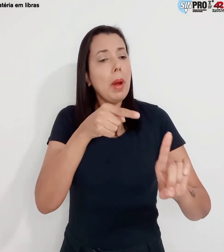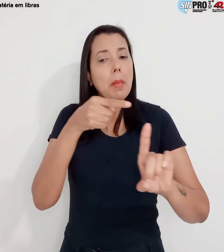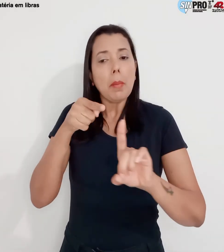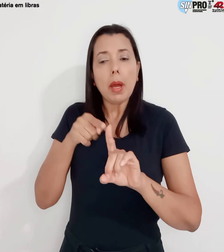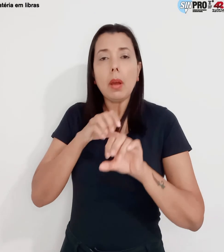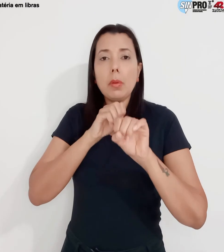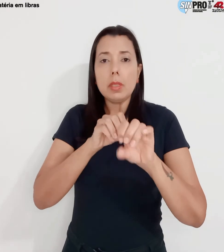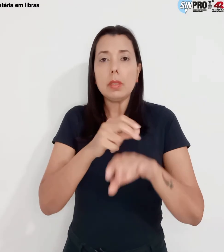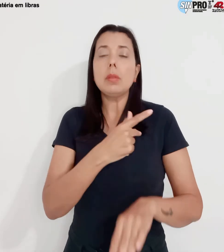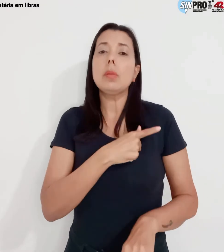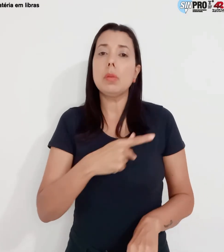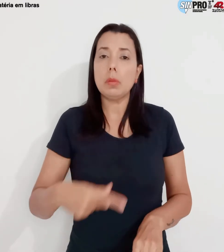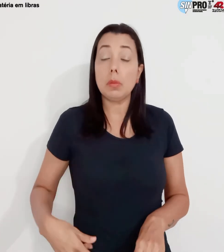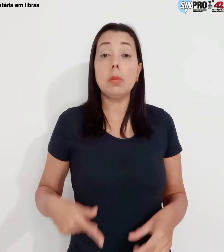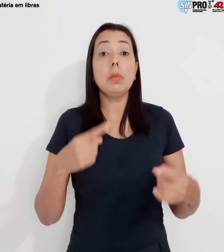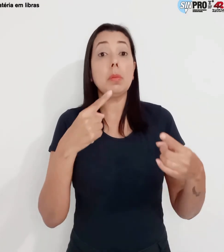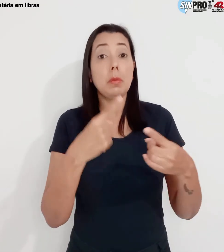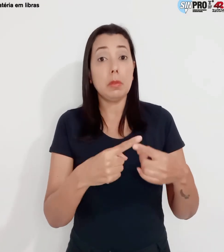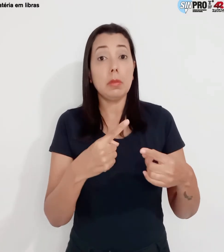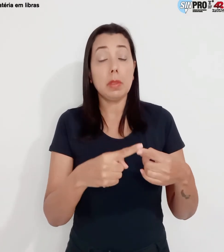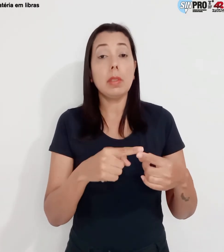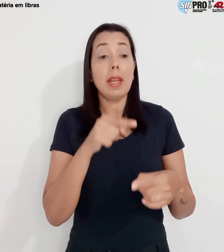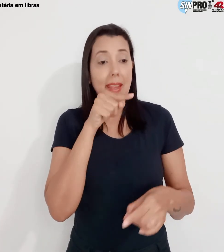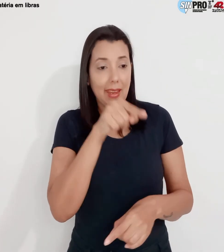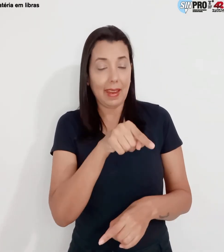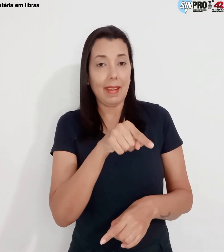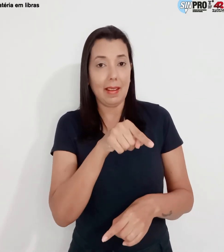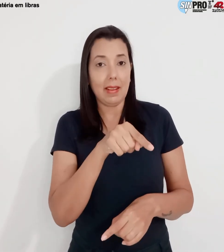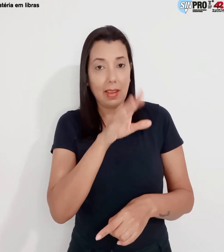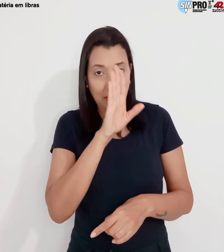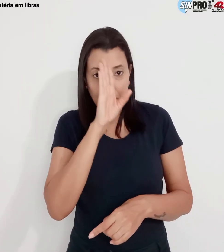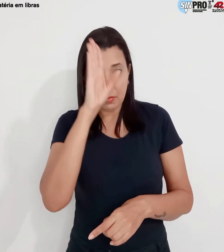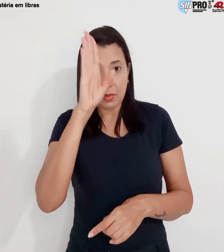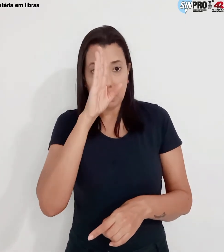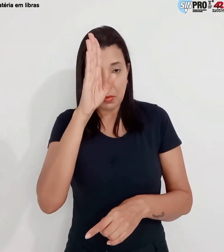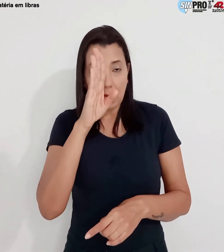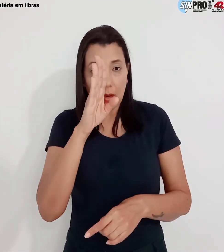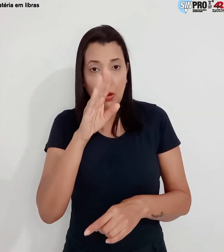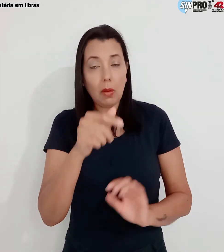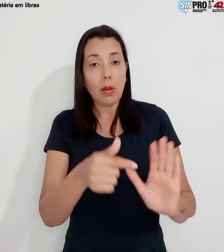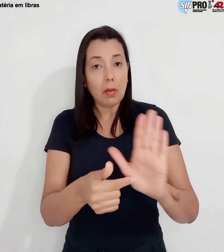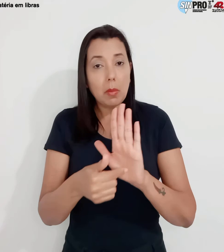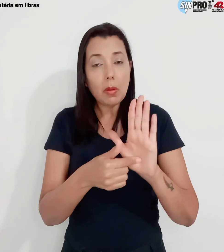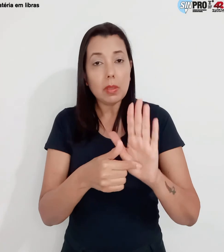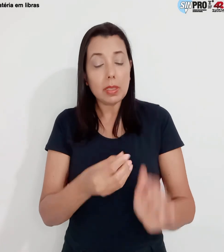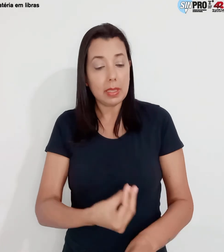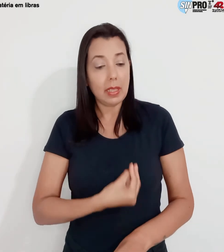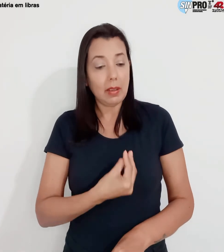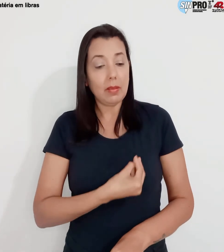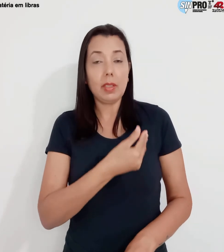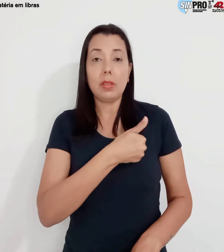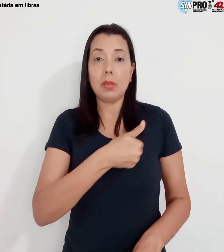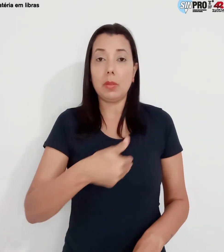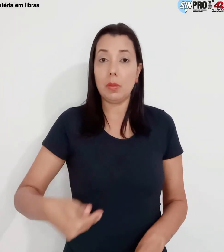atacar educação pública, porque é ela a principal esfera da vida que os